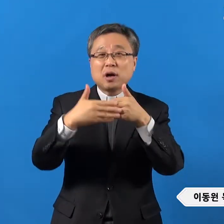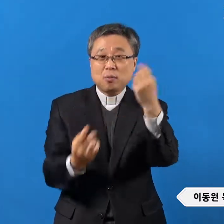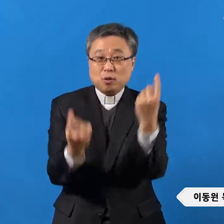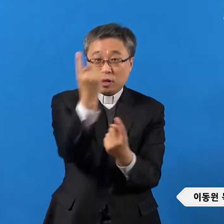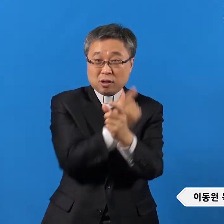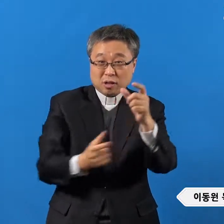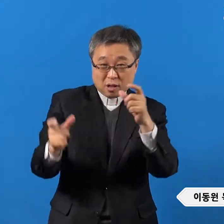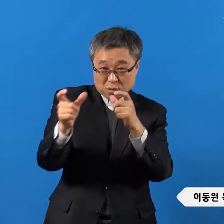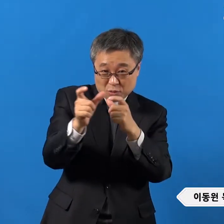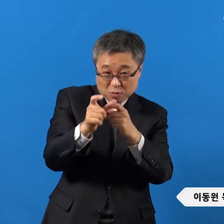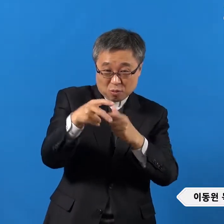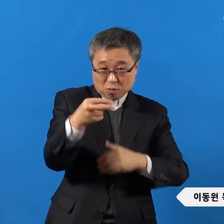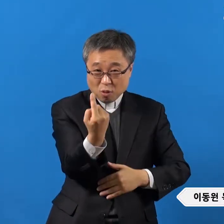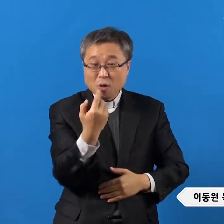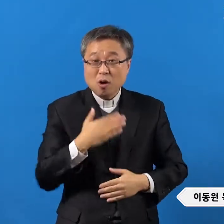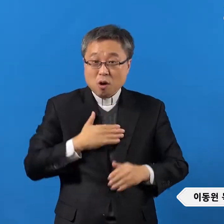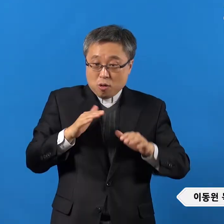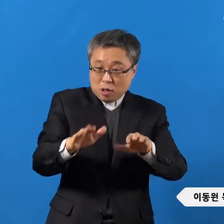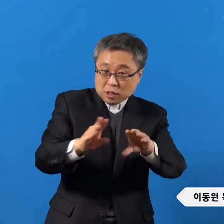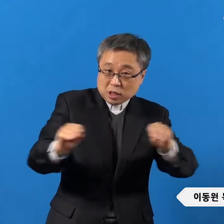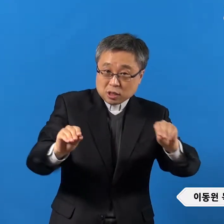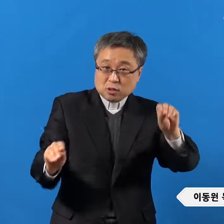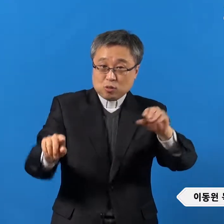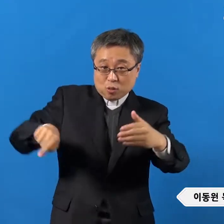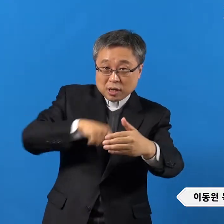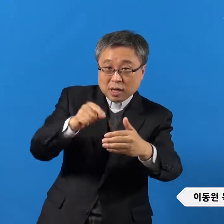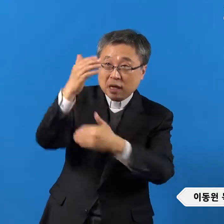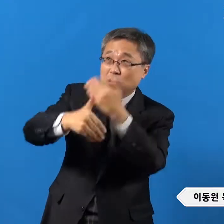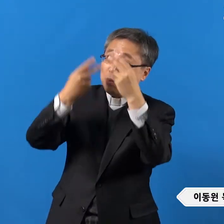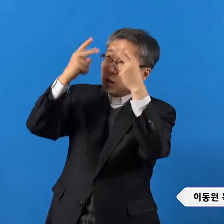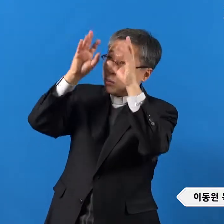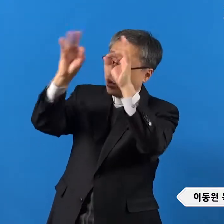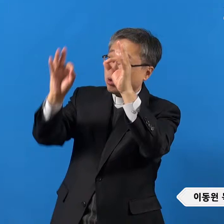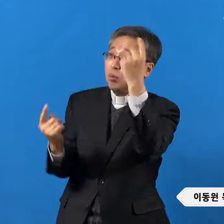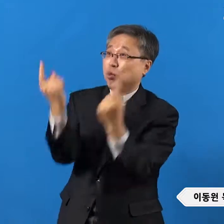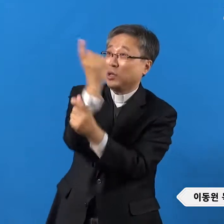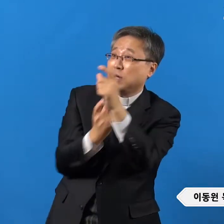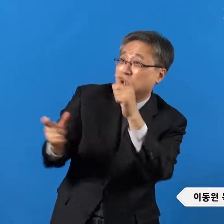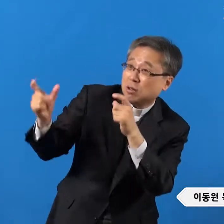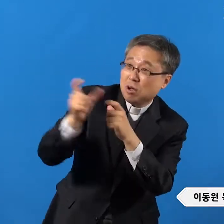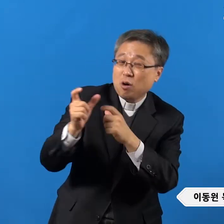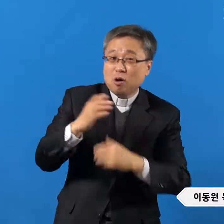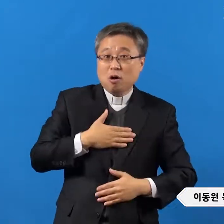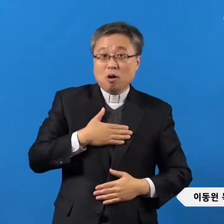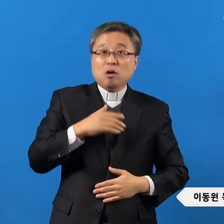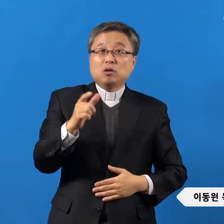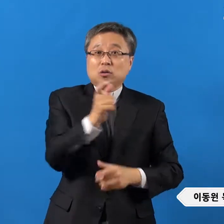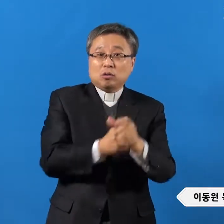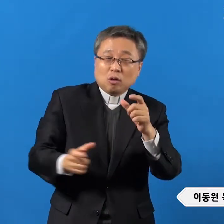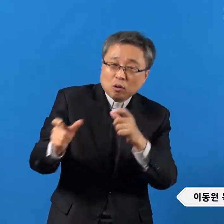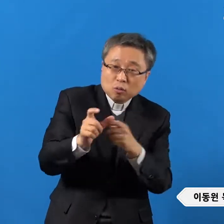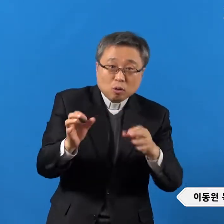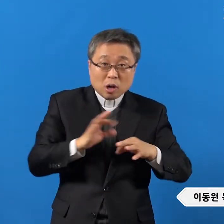지진 속에 임하시는 그분을 바라보는 것보다도 그에 못지않은 기적이라고 인정할 수 있으시겠습니까?